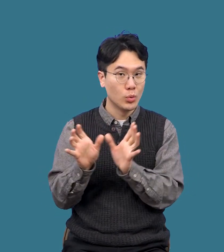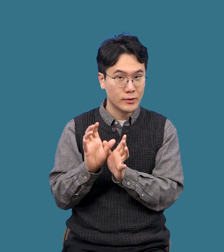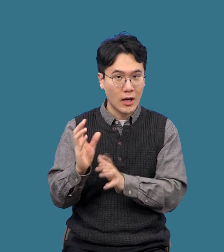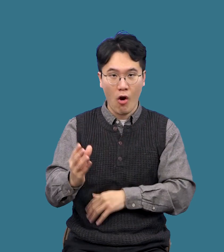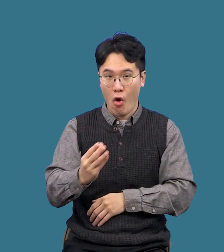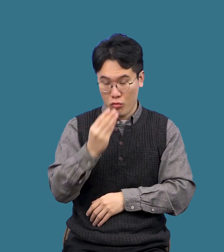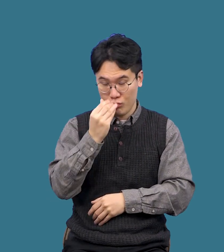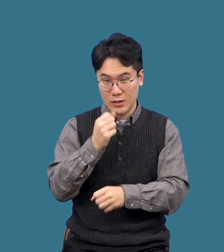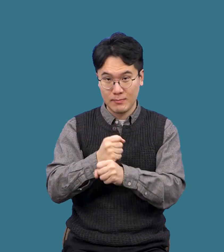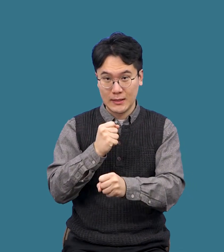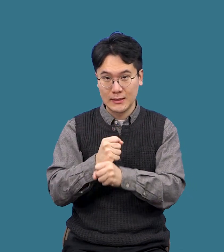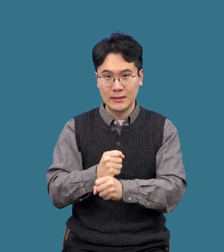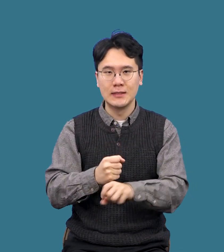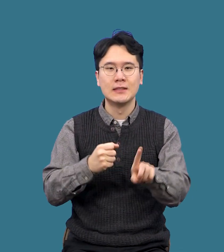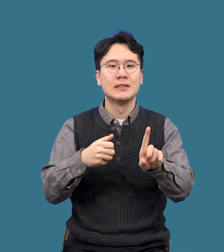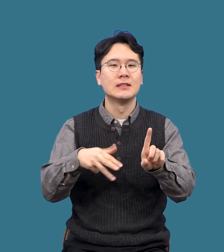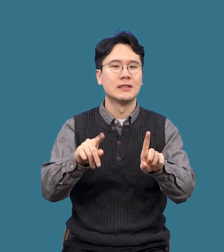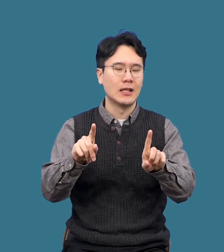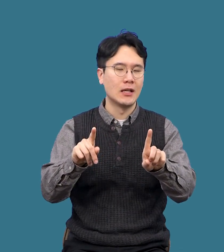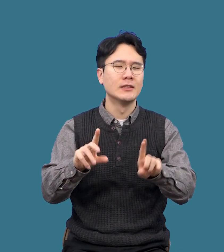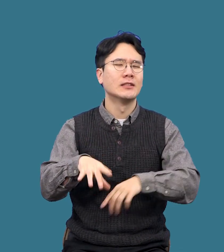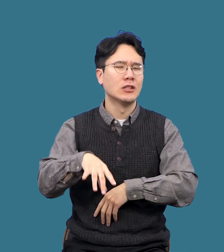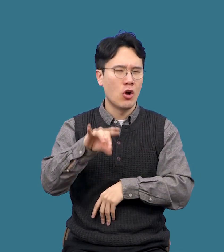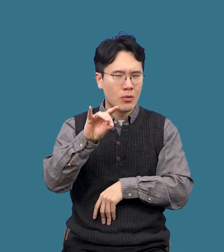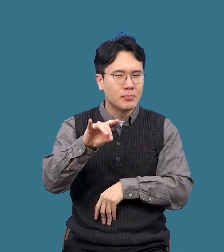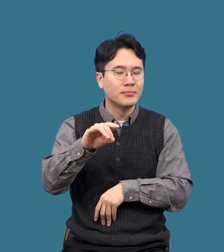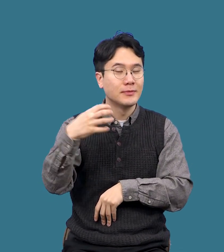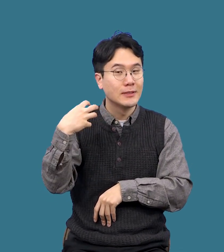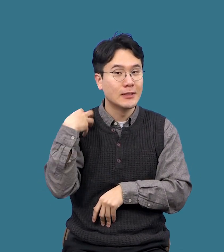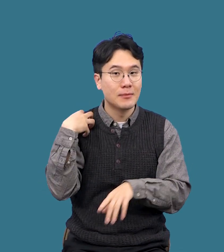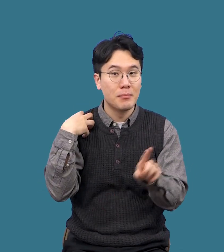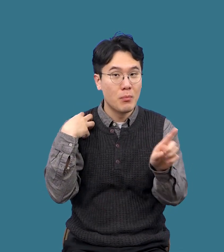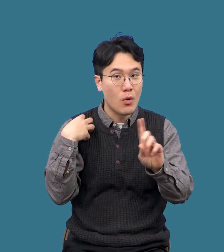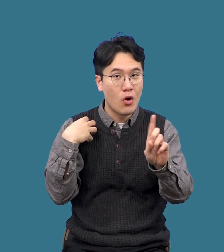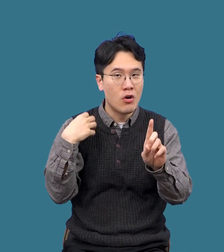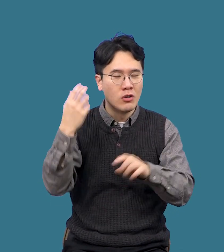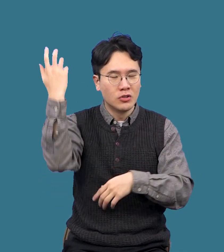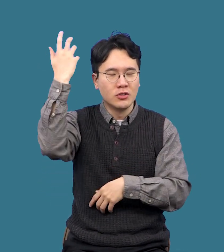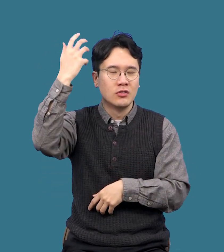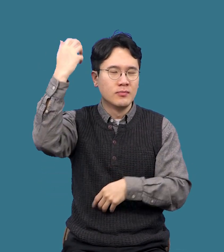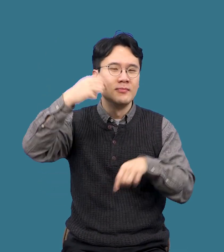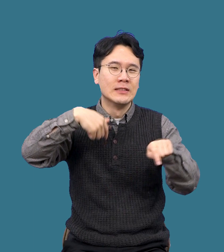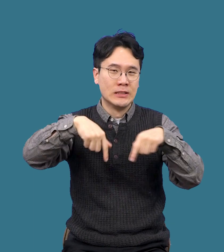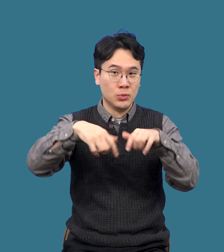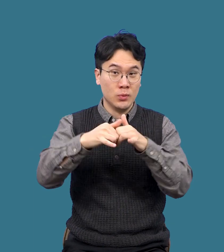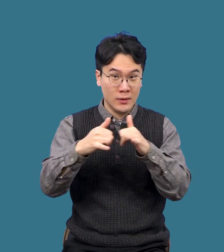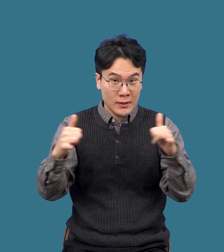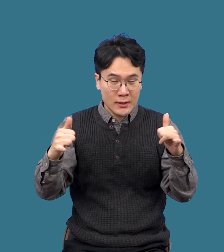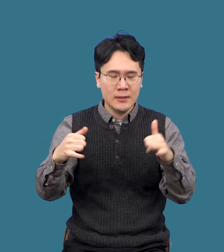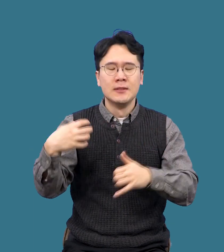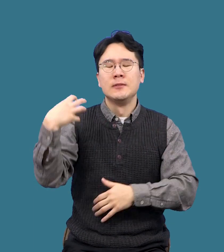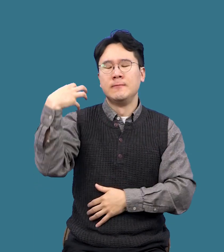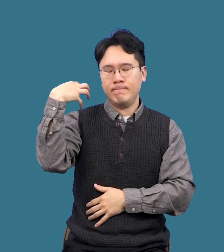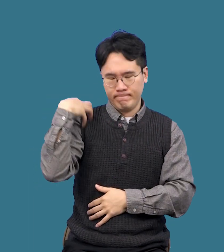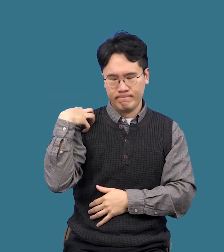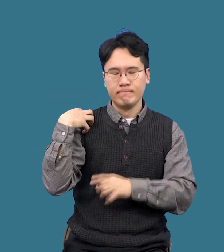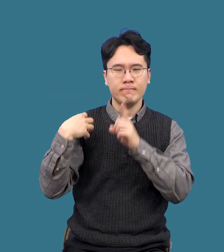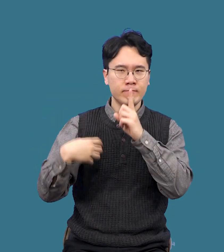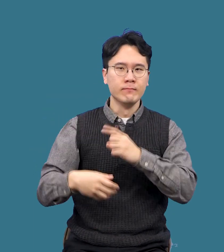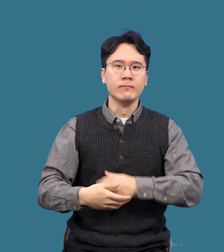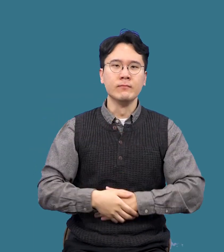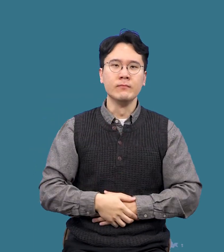책임이 바로 당시의 레위인들, 오늘날로 말하면 영적 지도자들에게 그 책임이 있었다는 것을